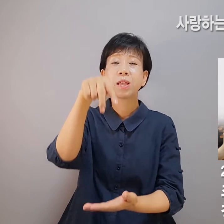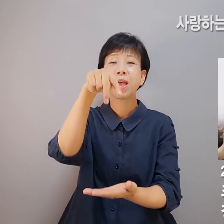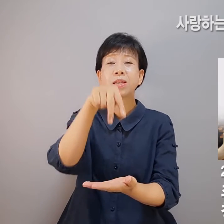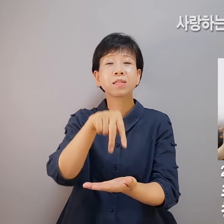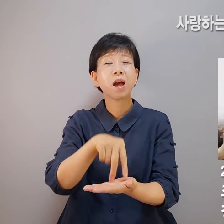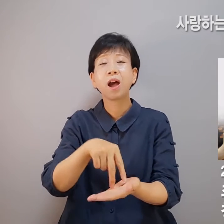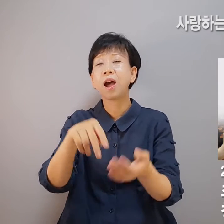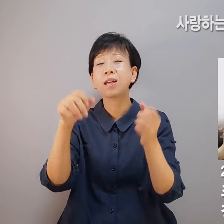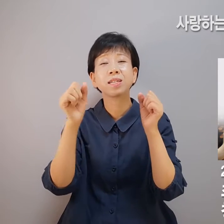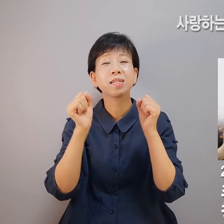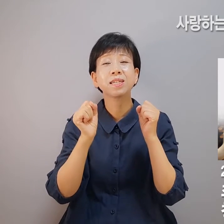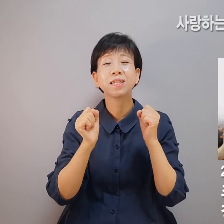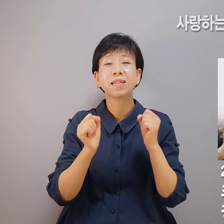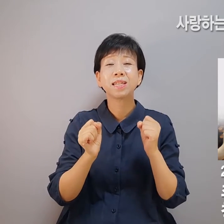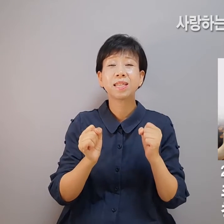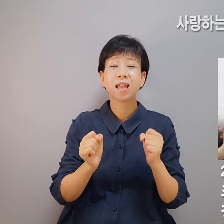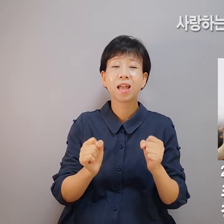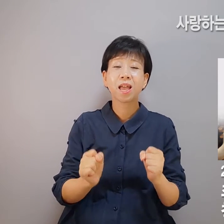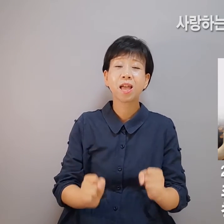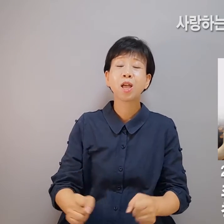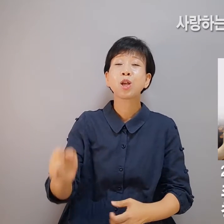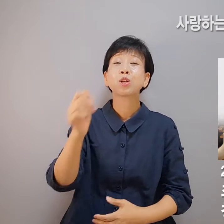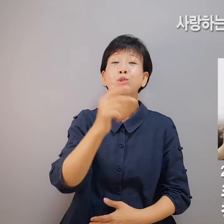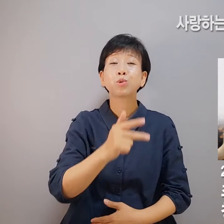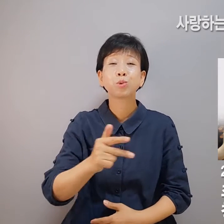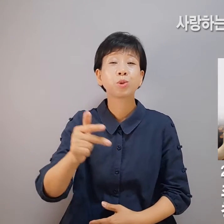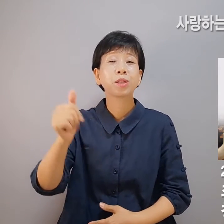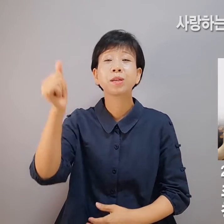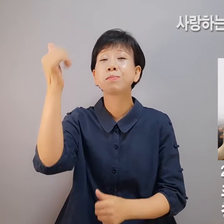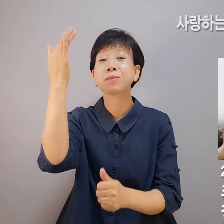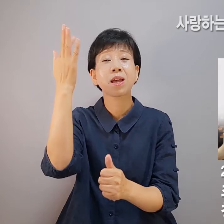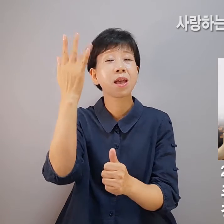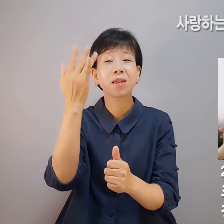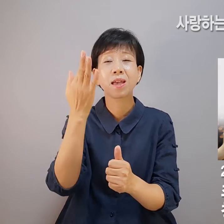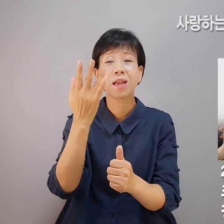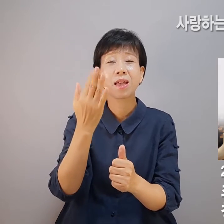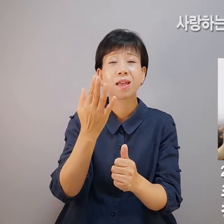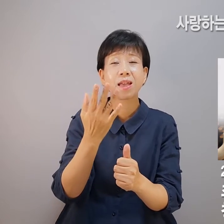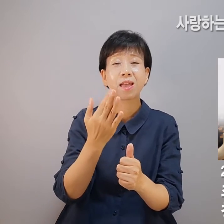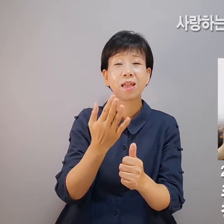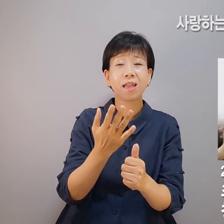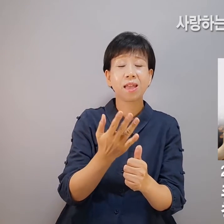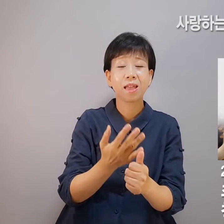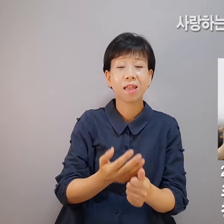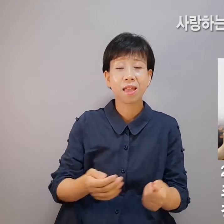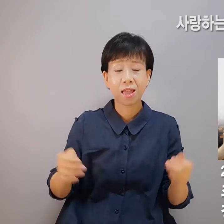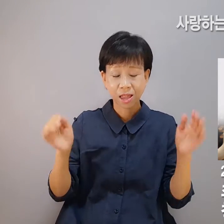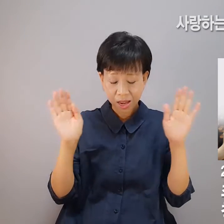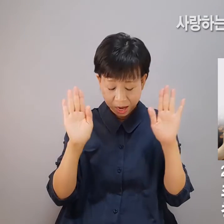이곳에 서 있네. 주 임재에